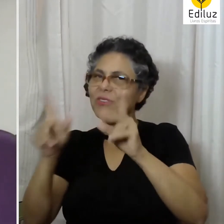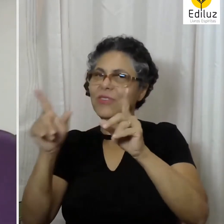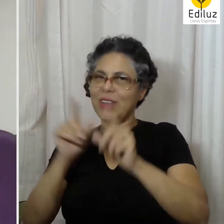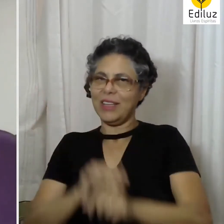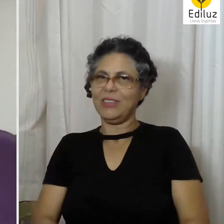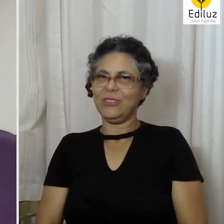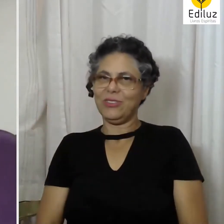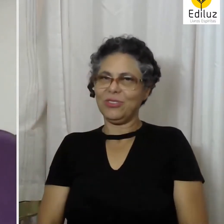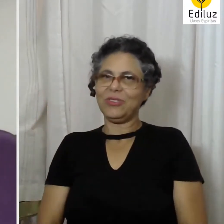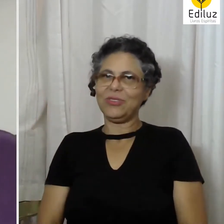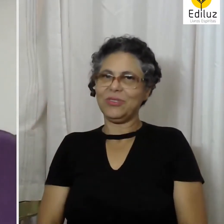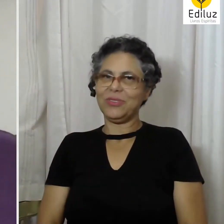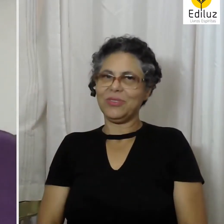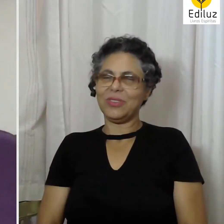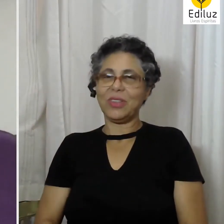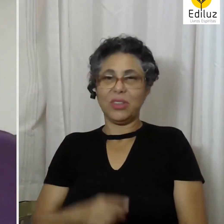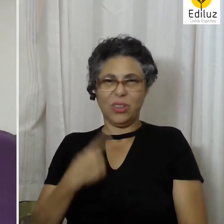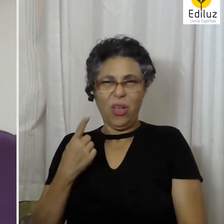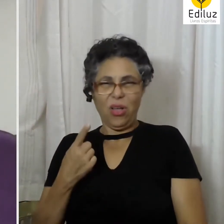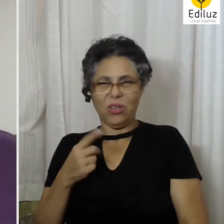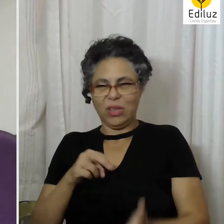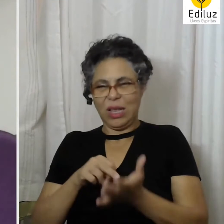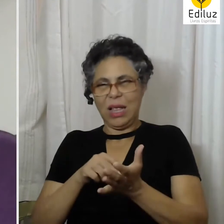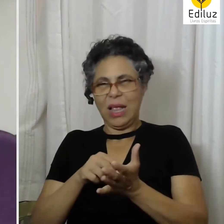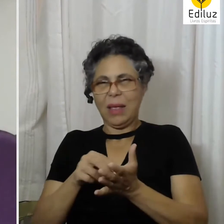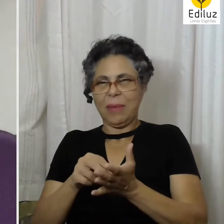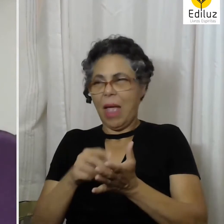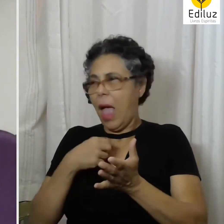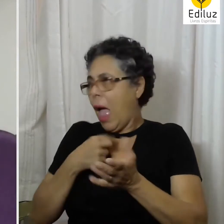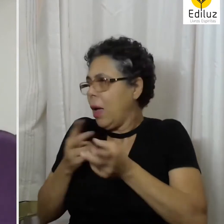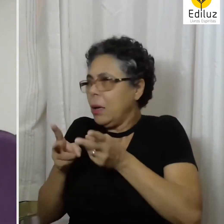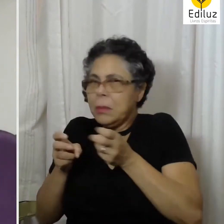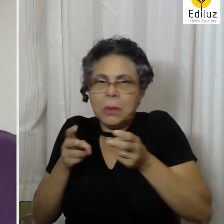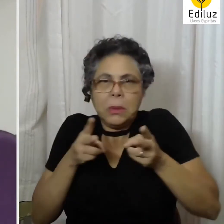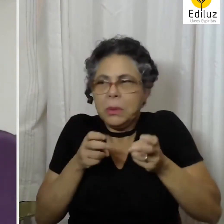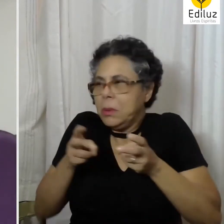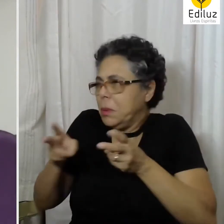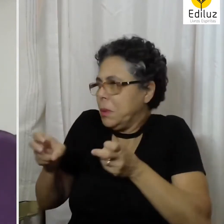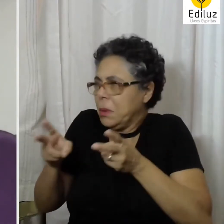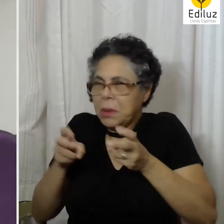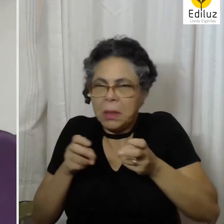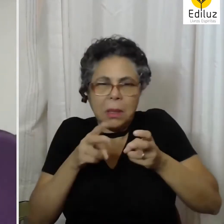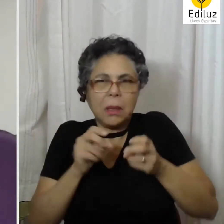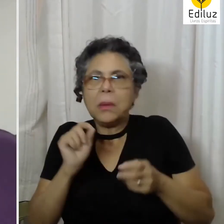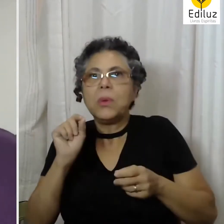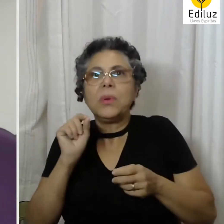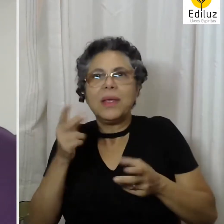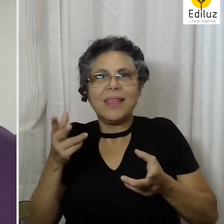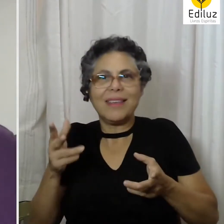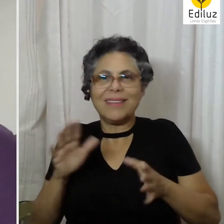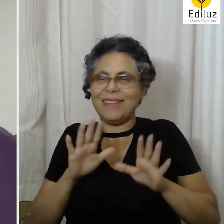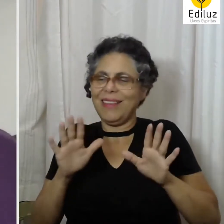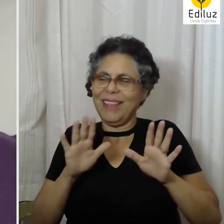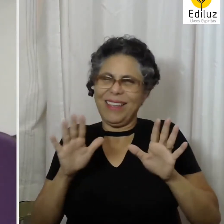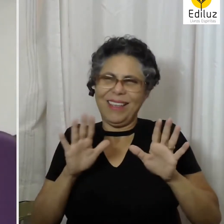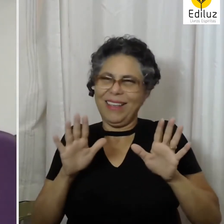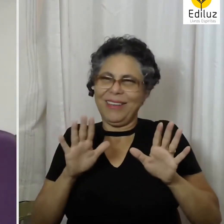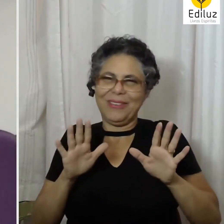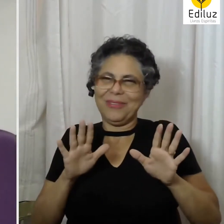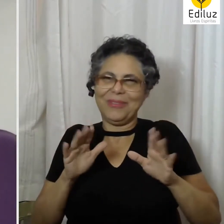É lógico que a gente não vai caminhar com a neurose de estar procurando ou tendo que. Não é essa a